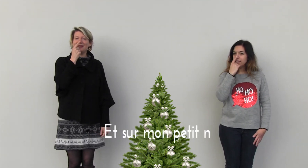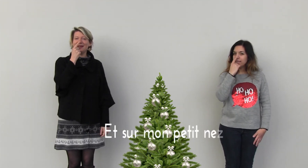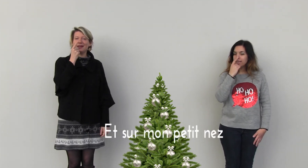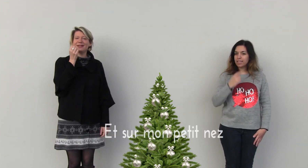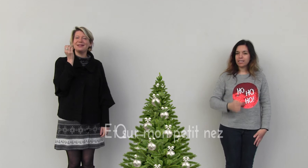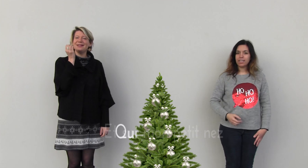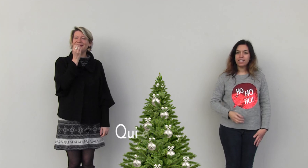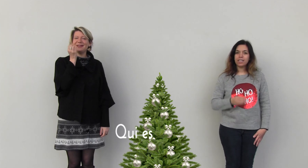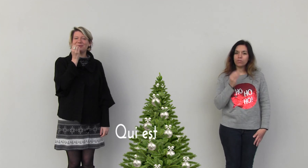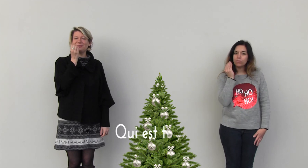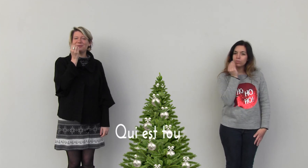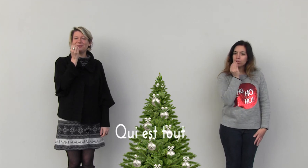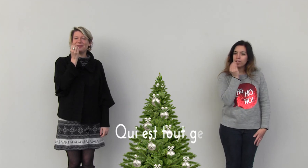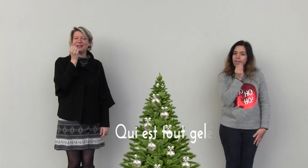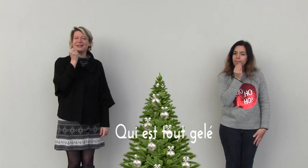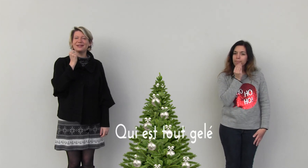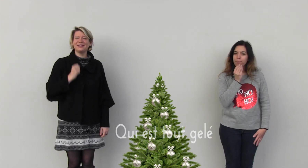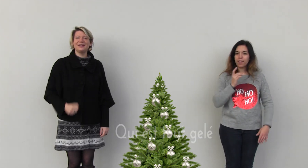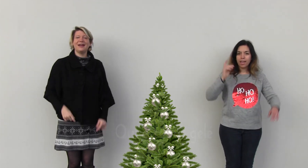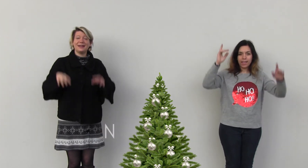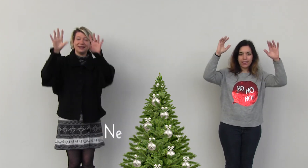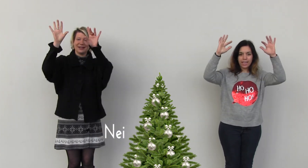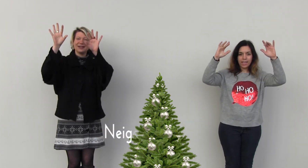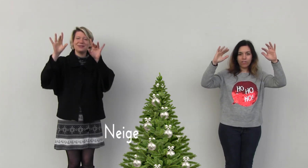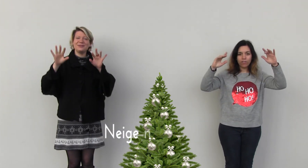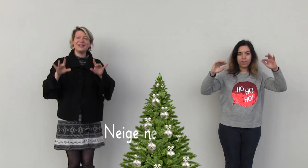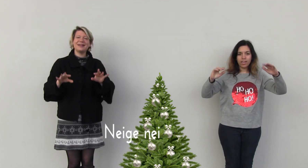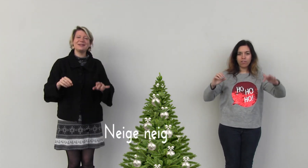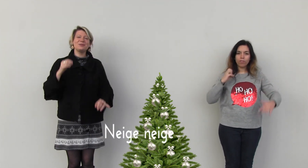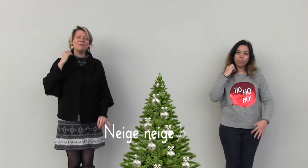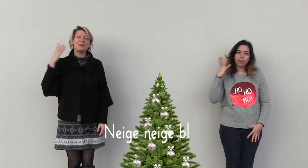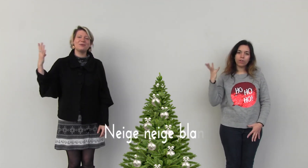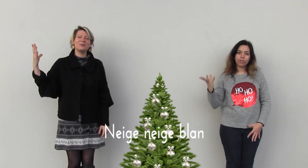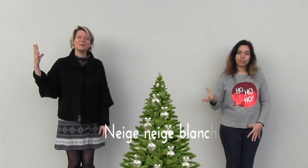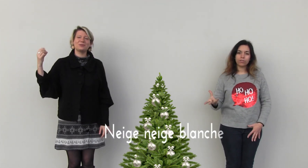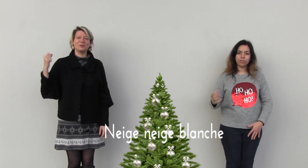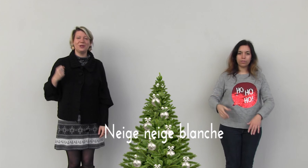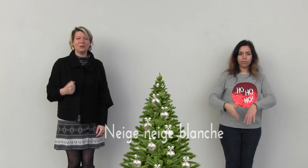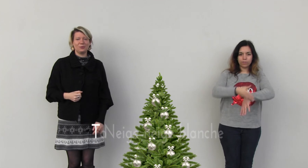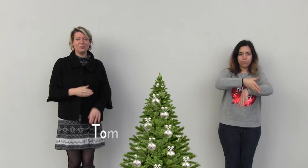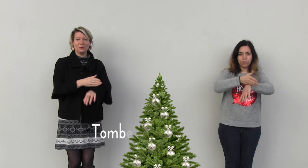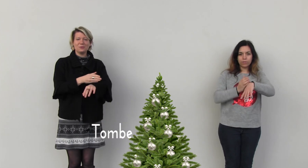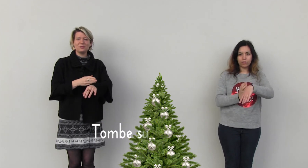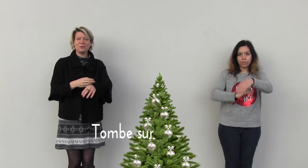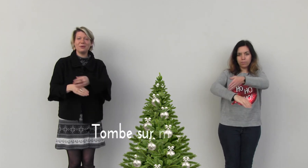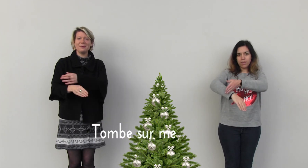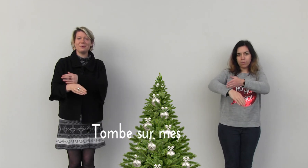nez Qui est tout gelé Neige, neige blanche Tombe sur mes